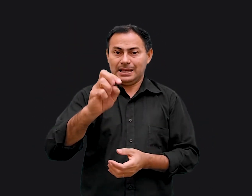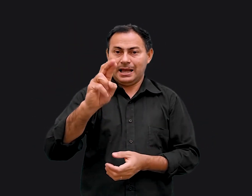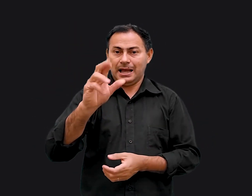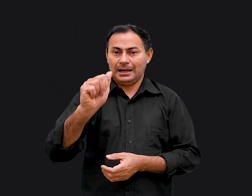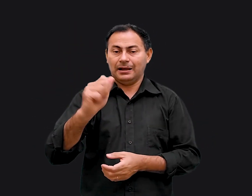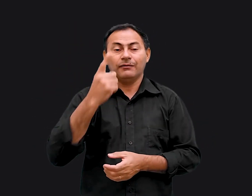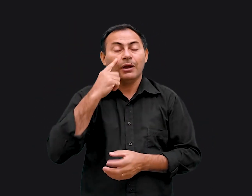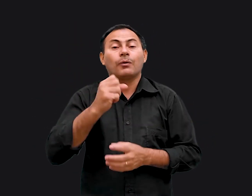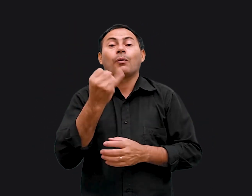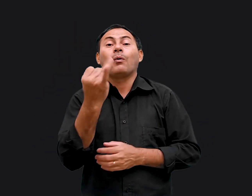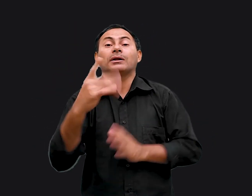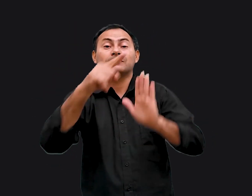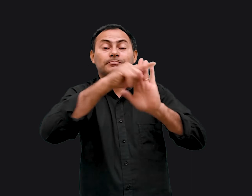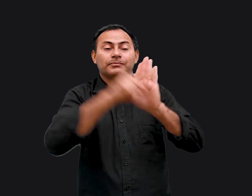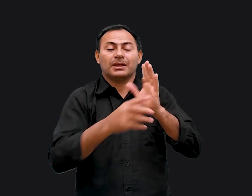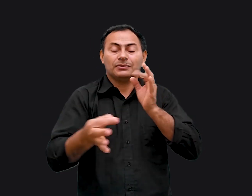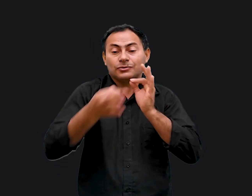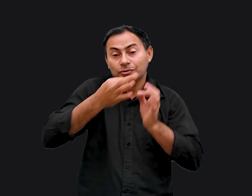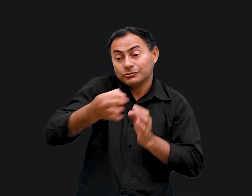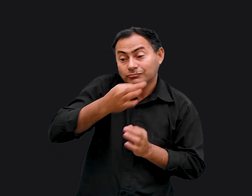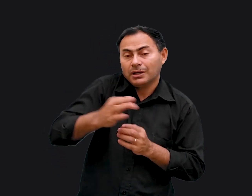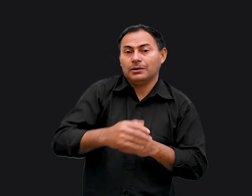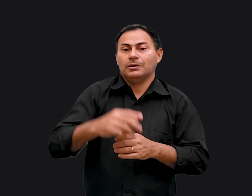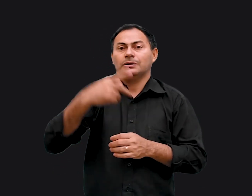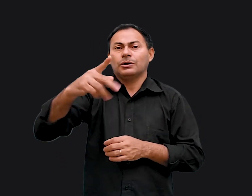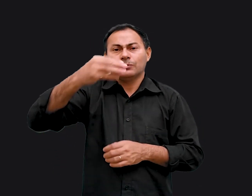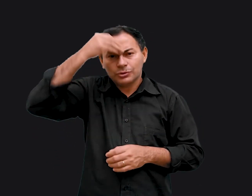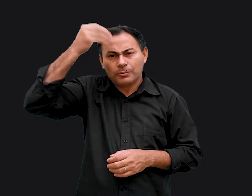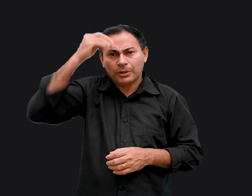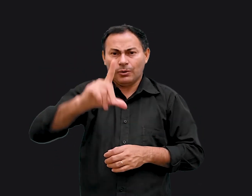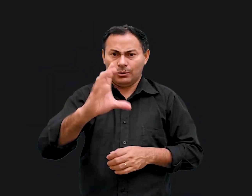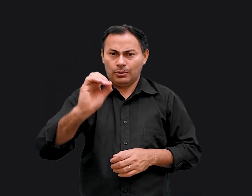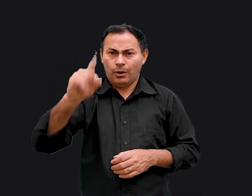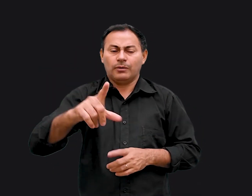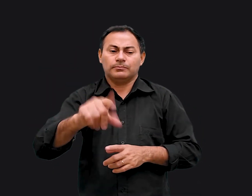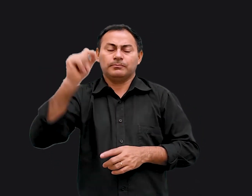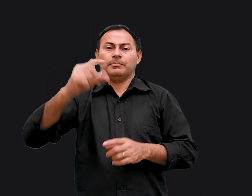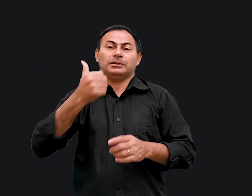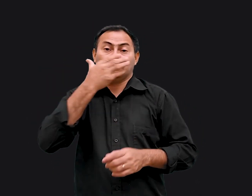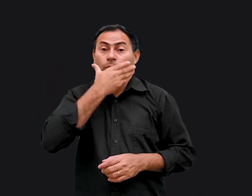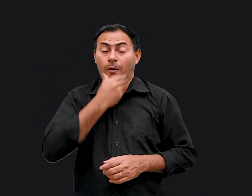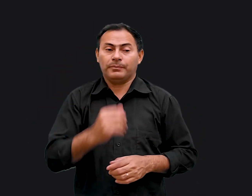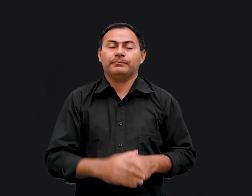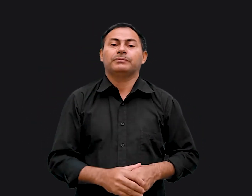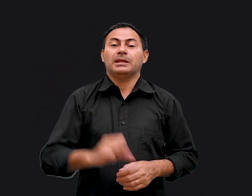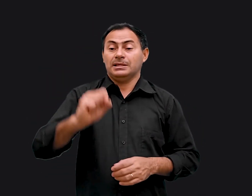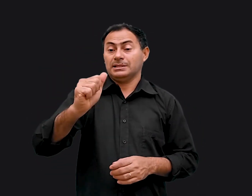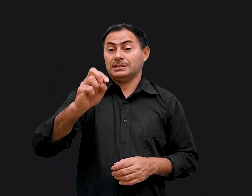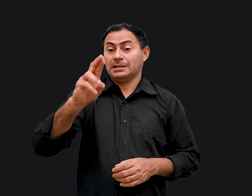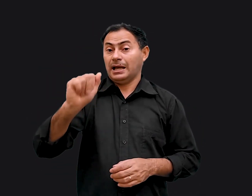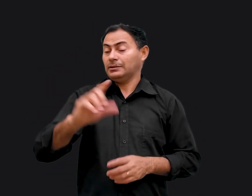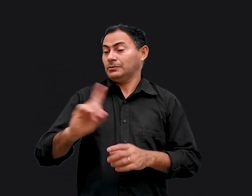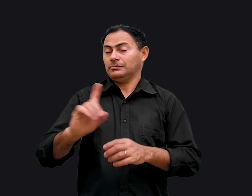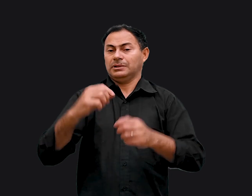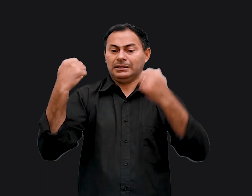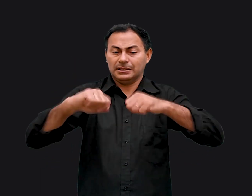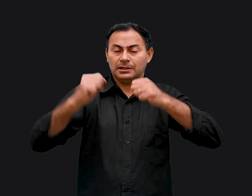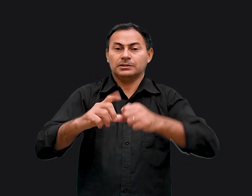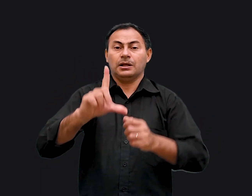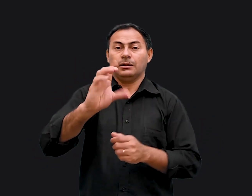quantos planos alternativos ele sugeriu. Seu sobrinho Ló era uma alternativa masculina. Sara não seria necessária se Ló